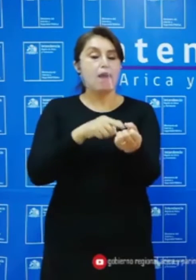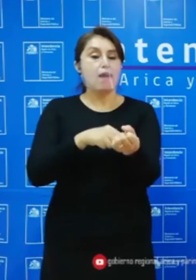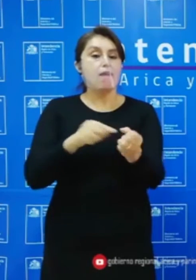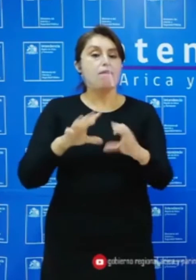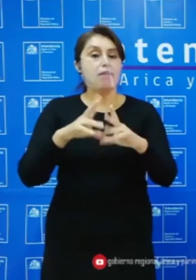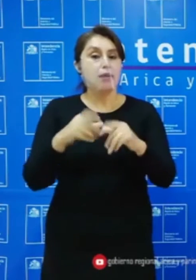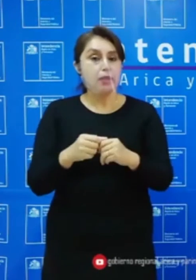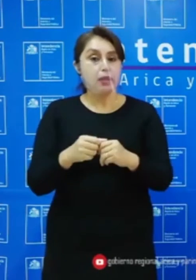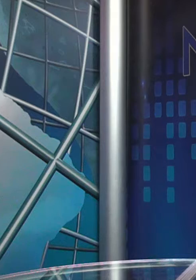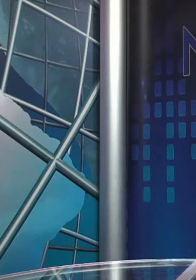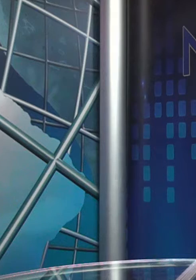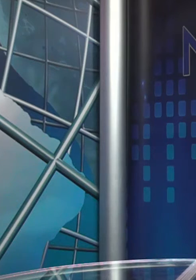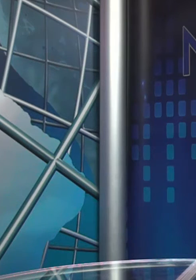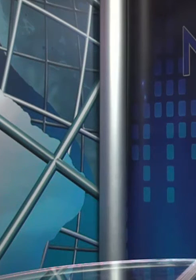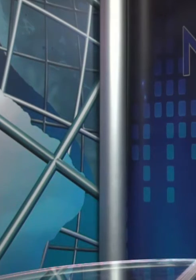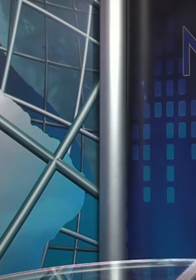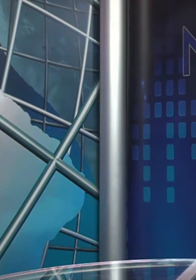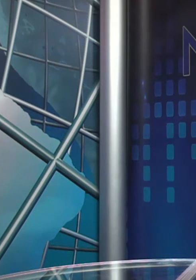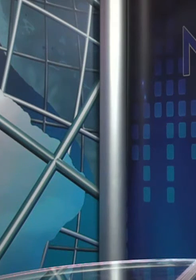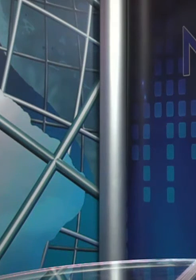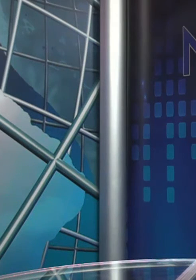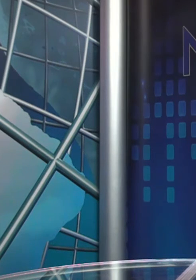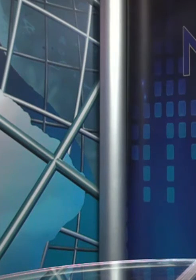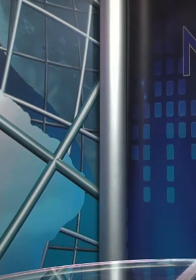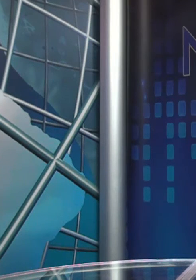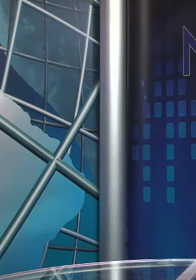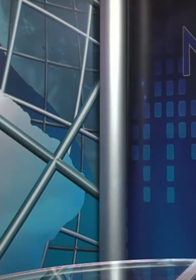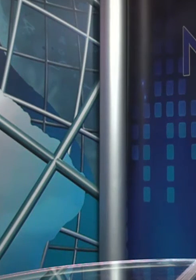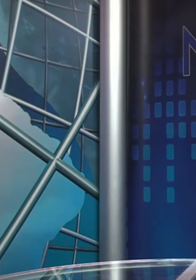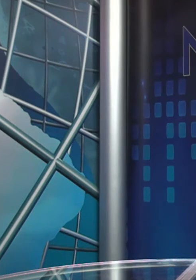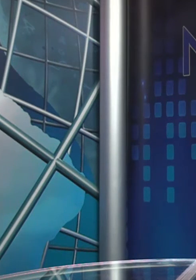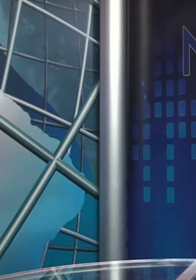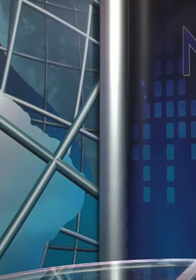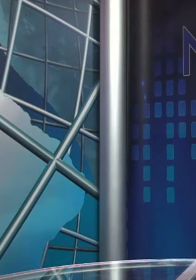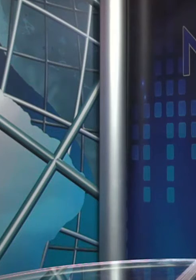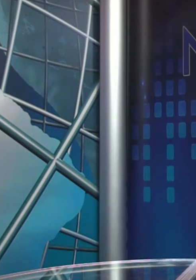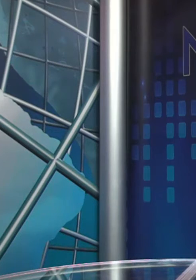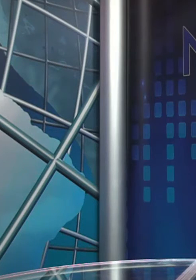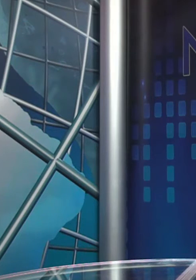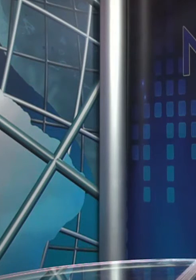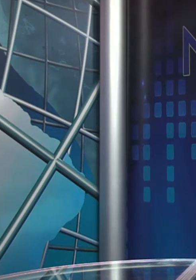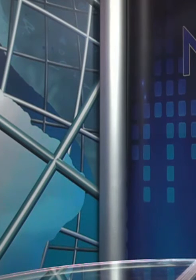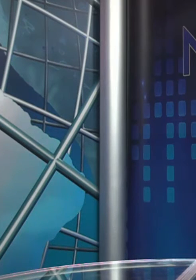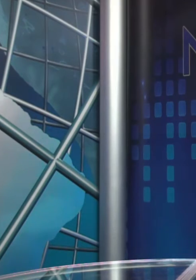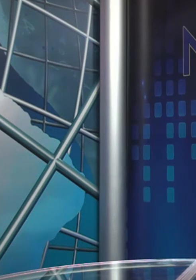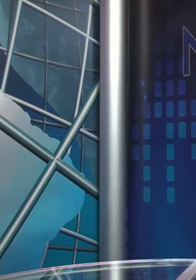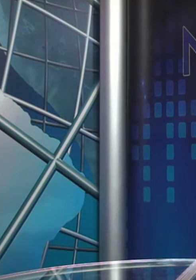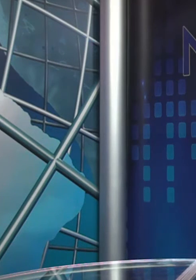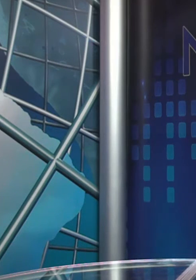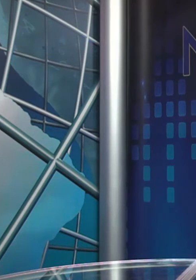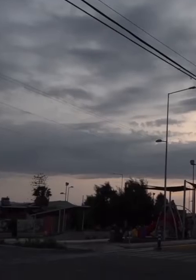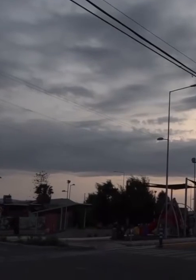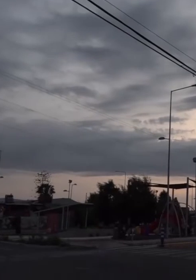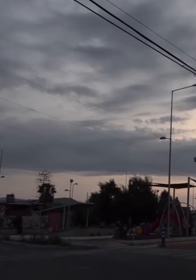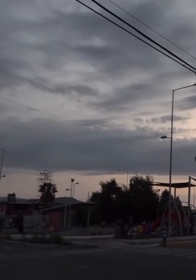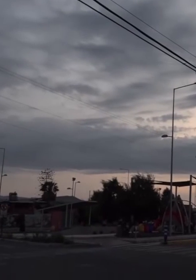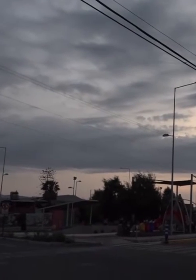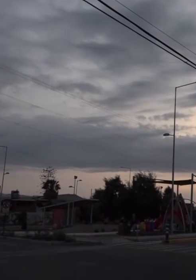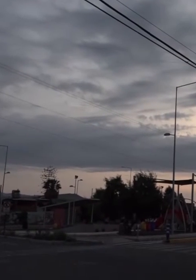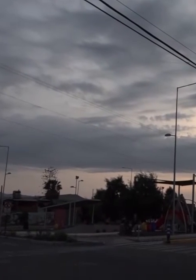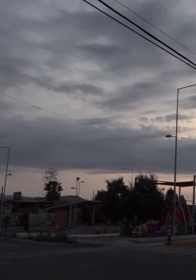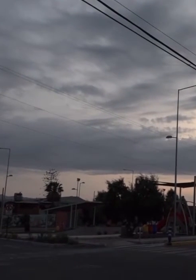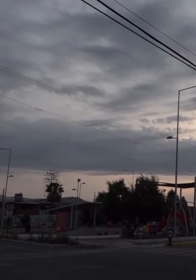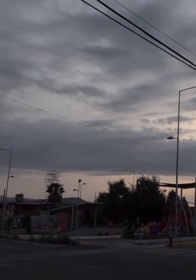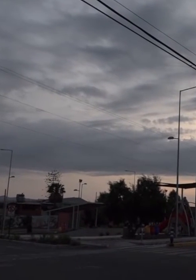se visiten. Municipio instalará modernas cámaras de videovigilancia en sector norte de Arica. Porque